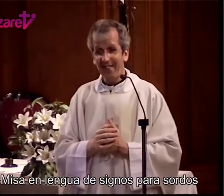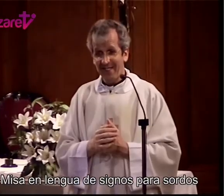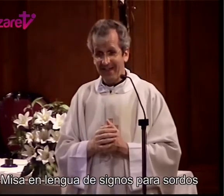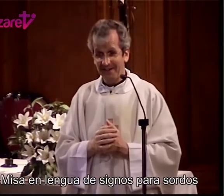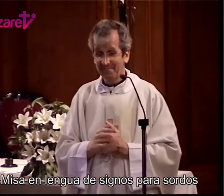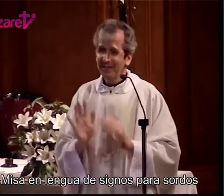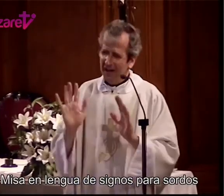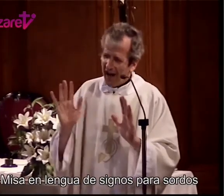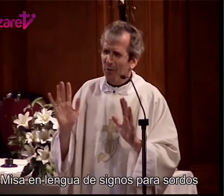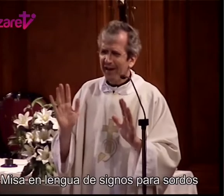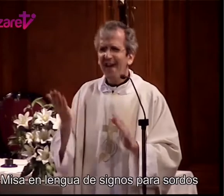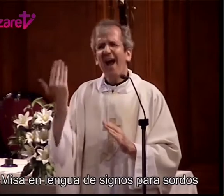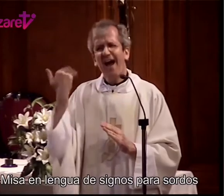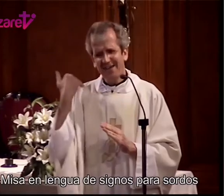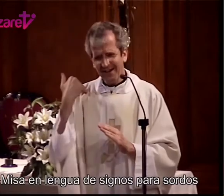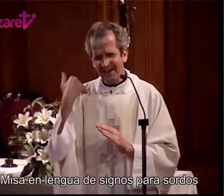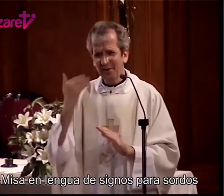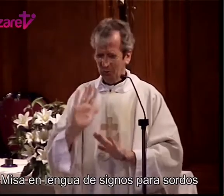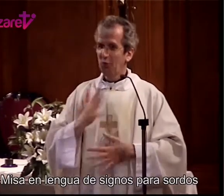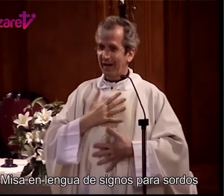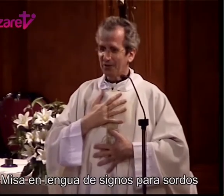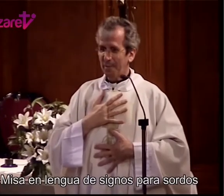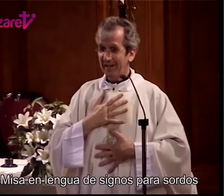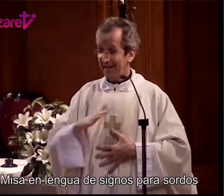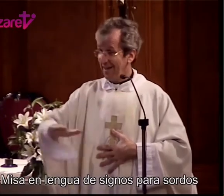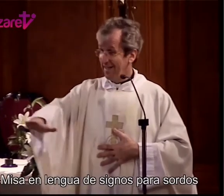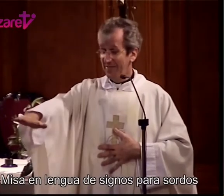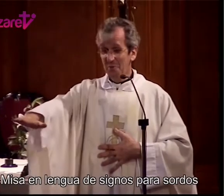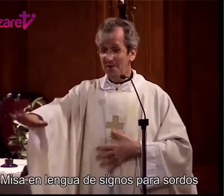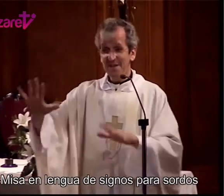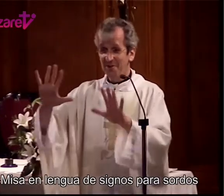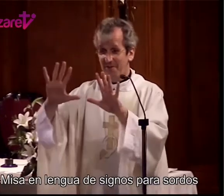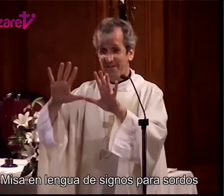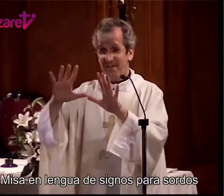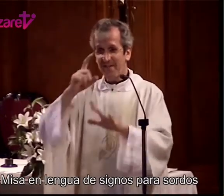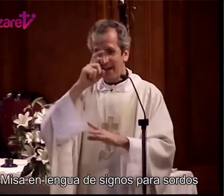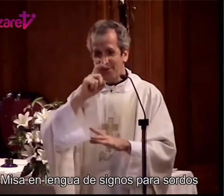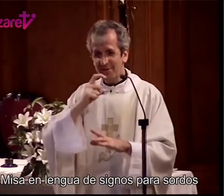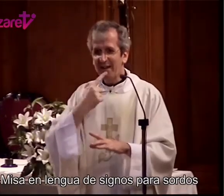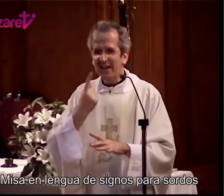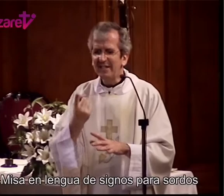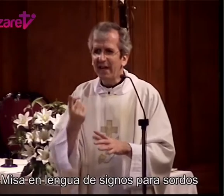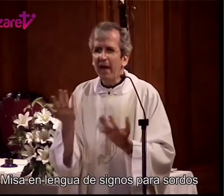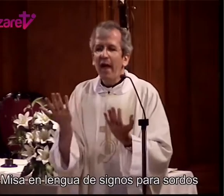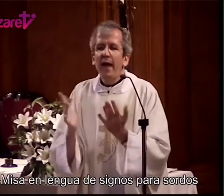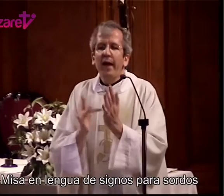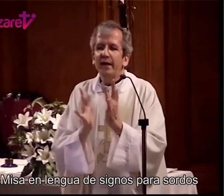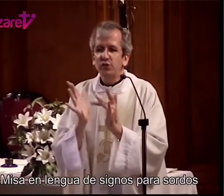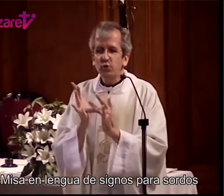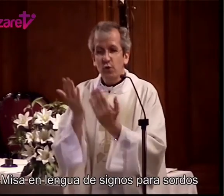herencia. Aunque ayer tuve la sorpresa de un niño de 10 años que les dije, Jesús,